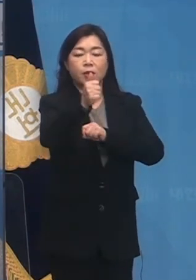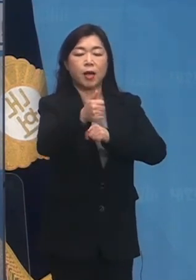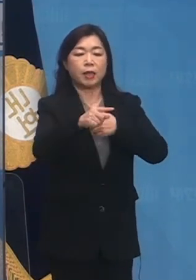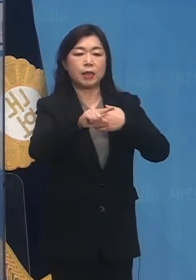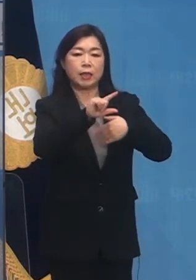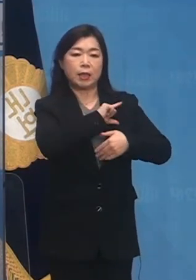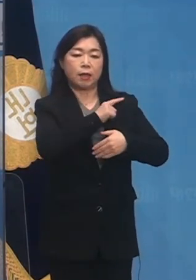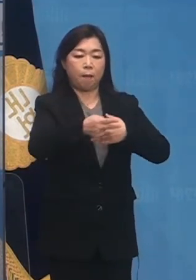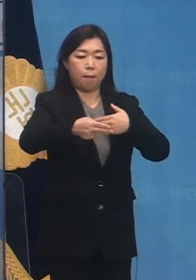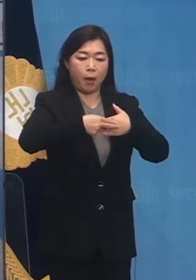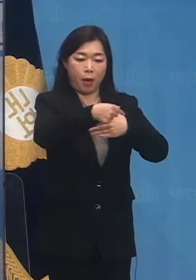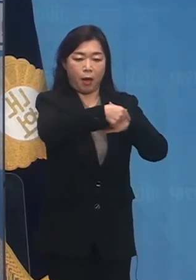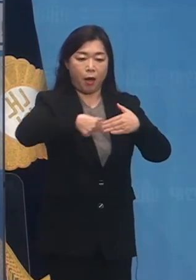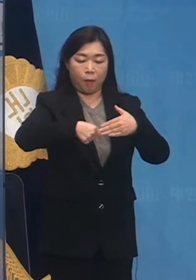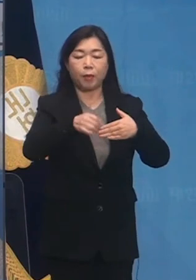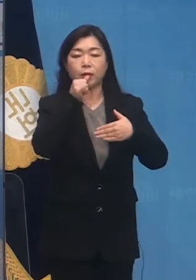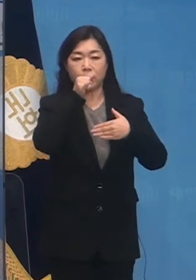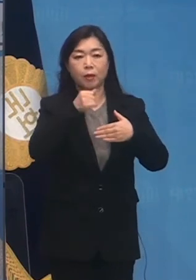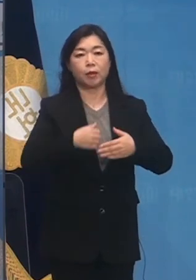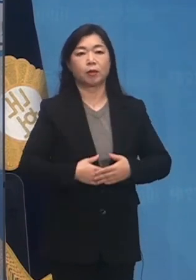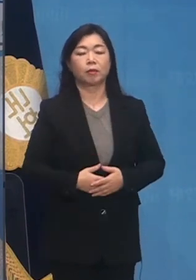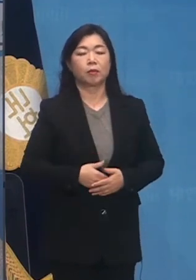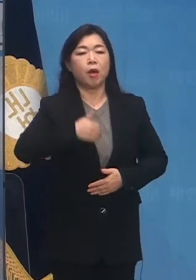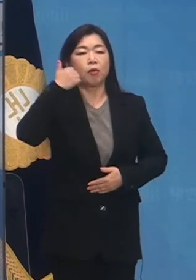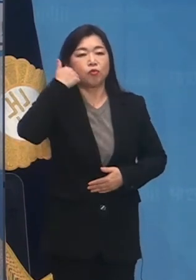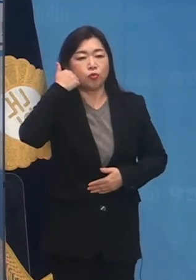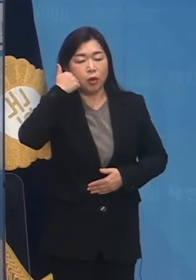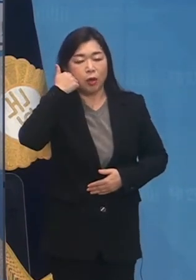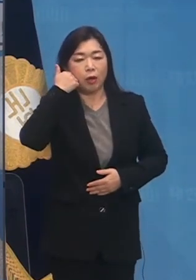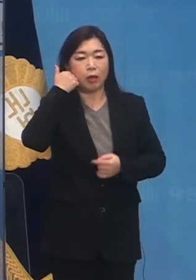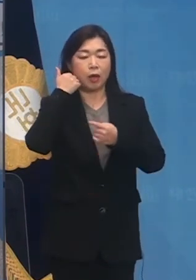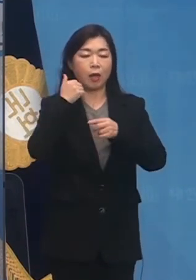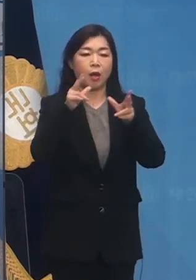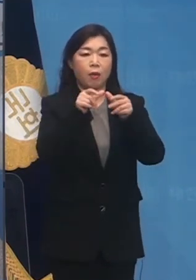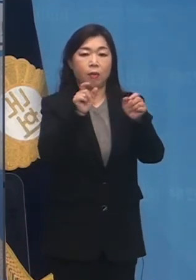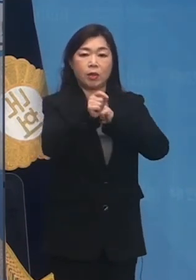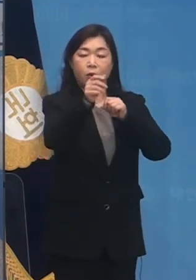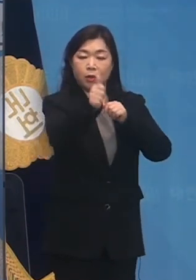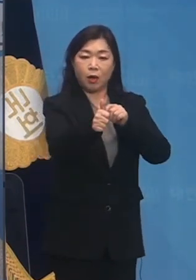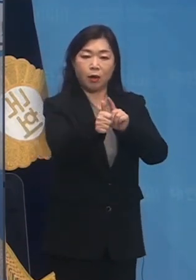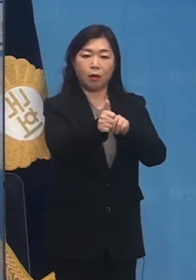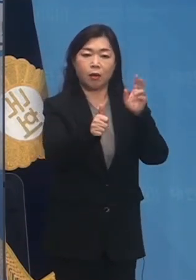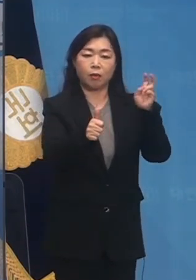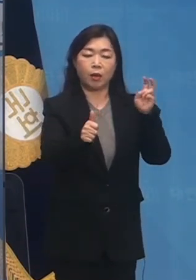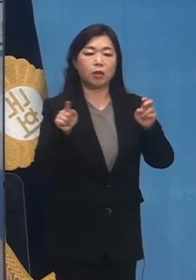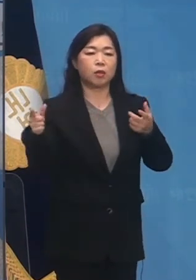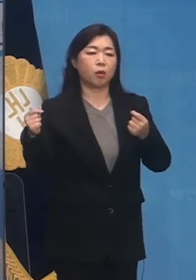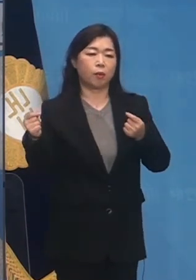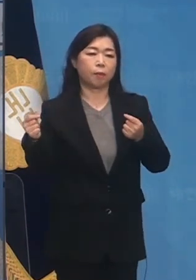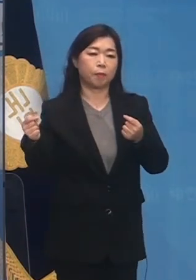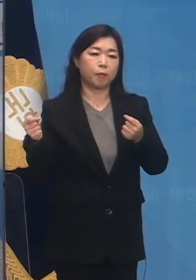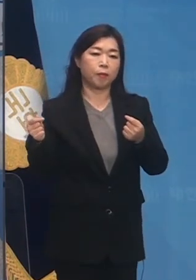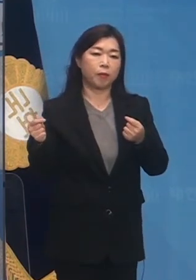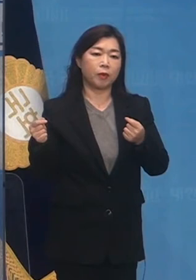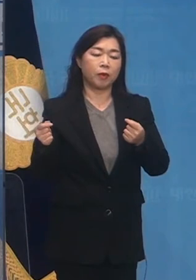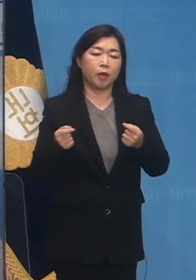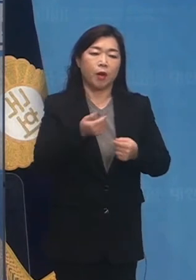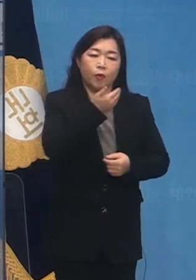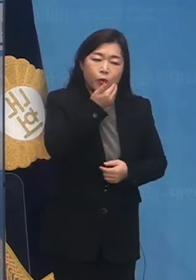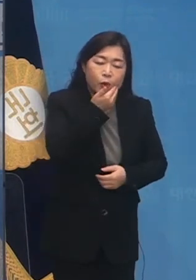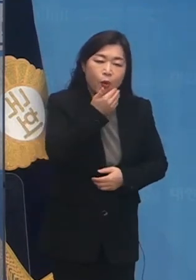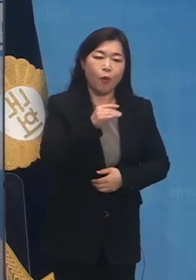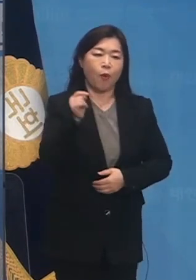성남지청장이라고 쓰여져 있습니다. 누군가에게 성남지청장은 이처럼